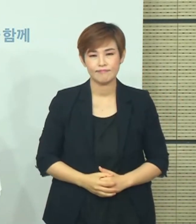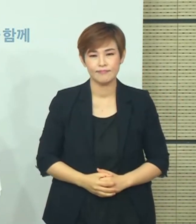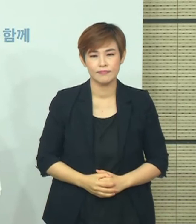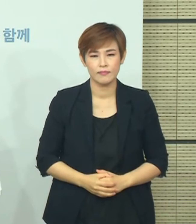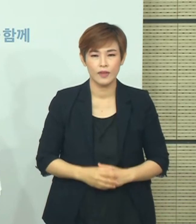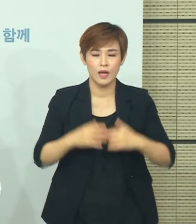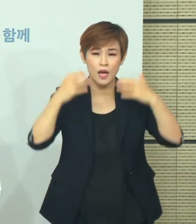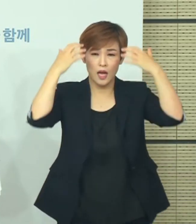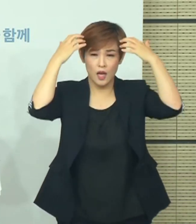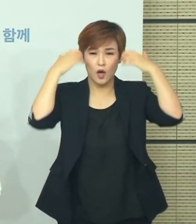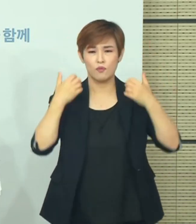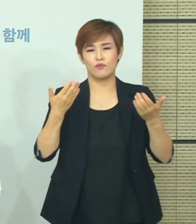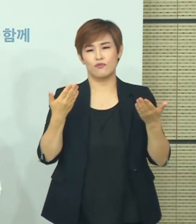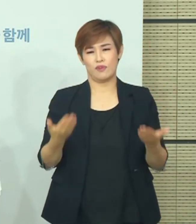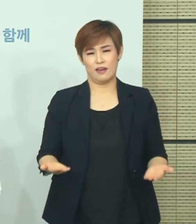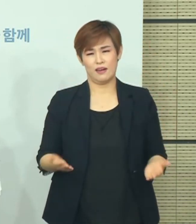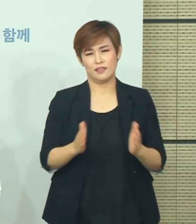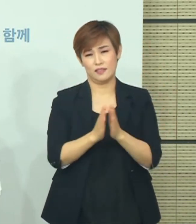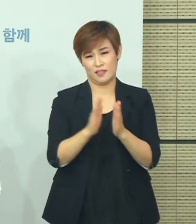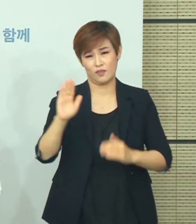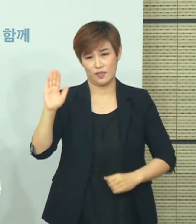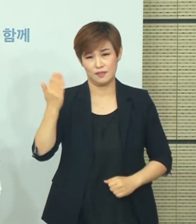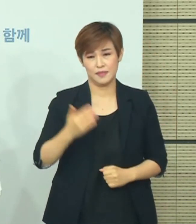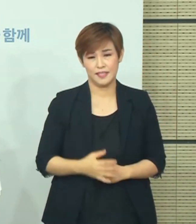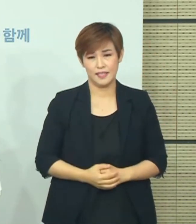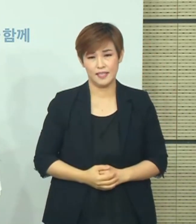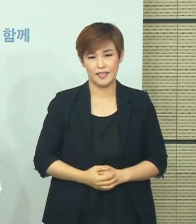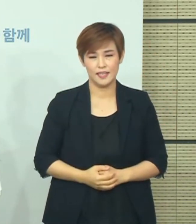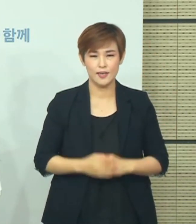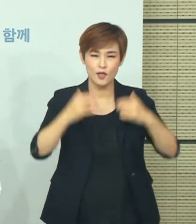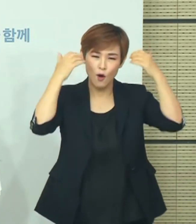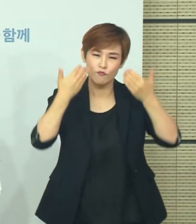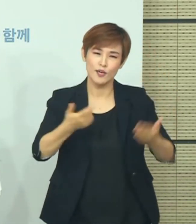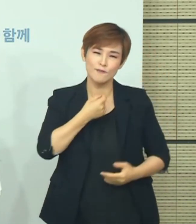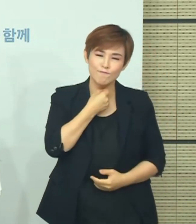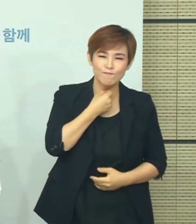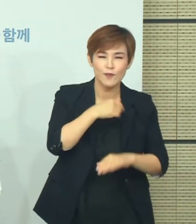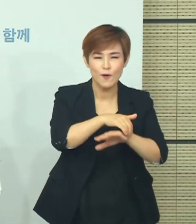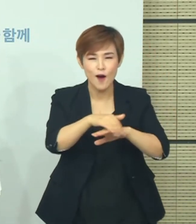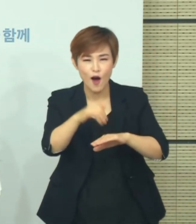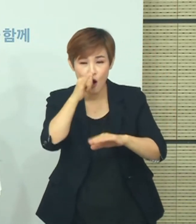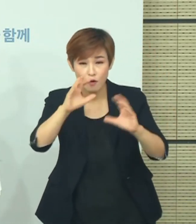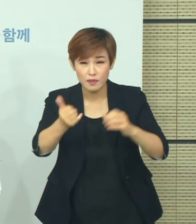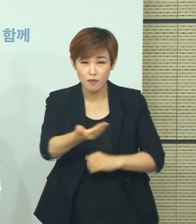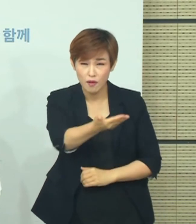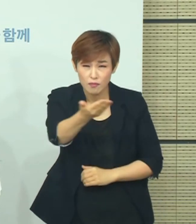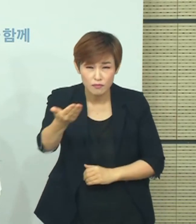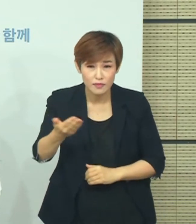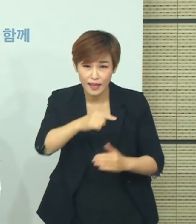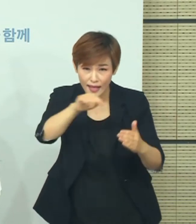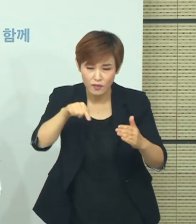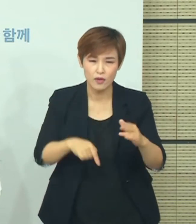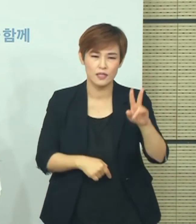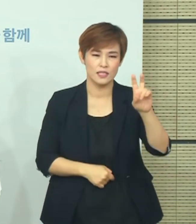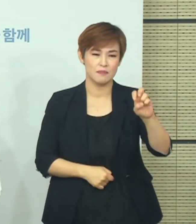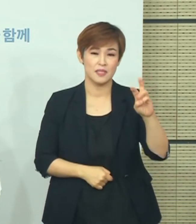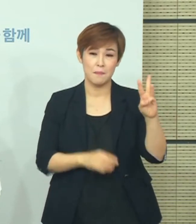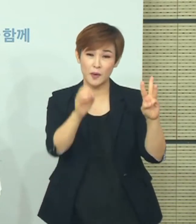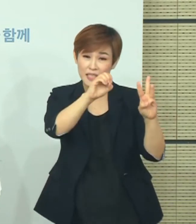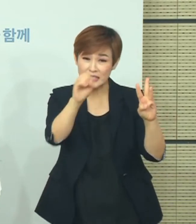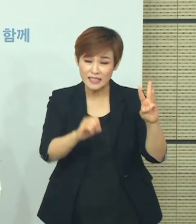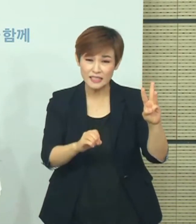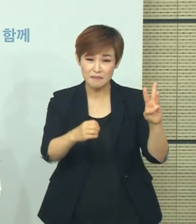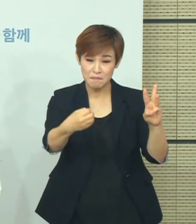여름 휴가철이 본격적으로 시작된 가운데 휴가를 계획하고 있는 국민 중 약 23%는